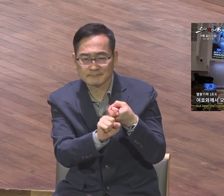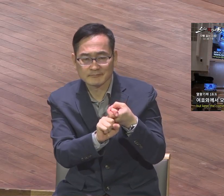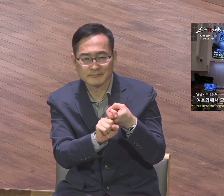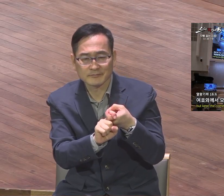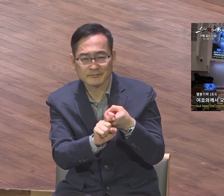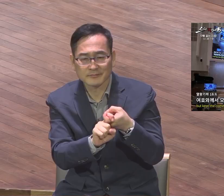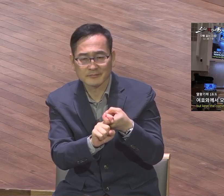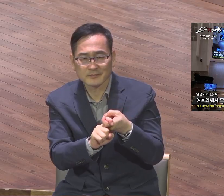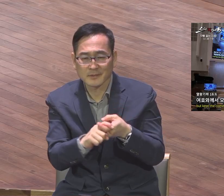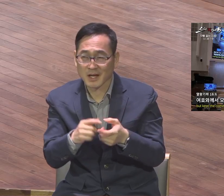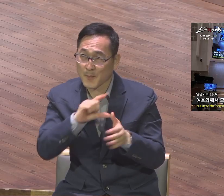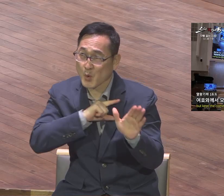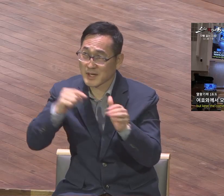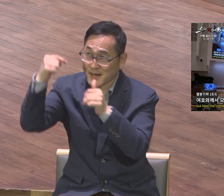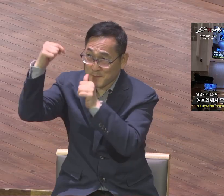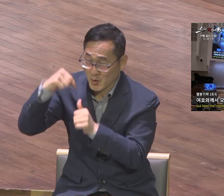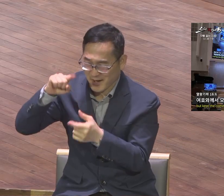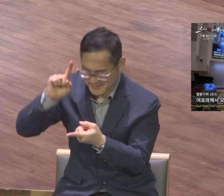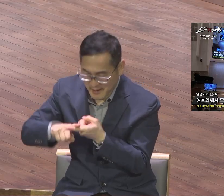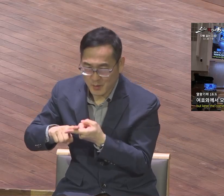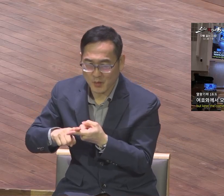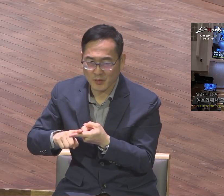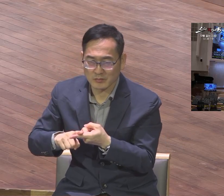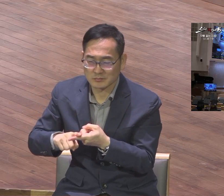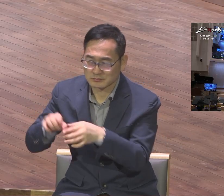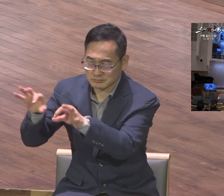모세에게 명령하신 계명을 지켰더라.